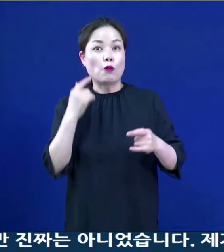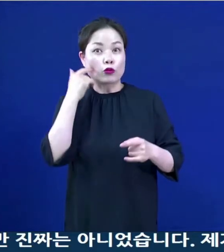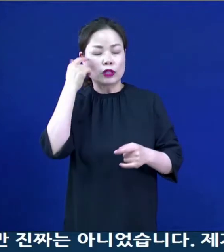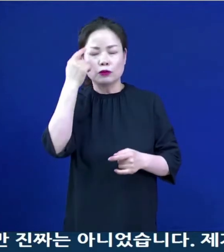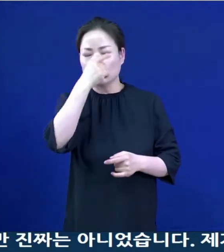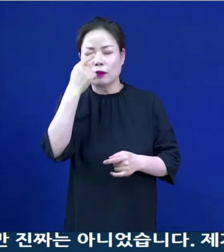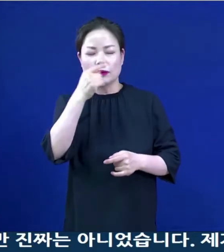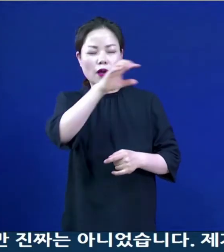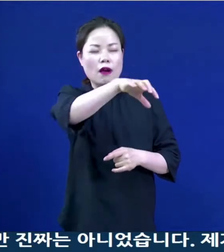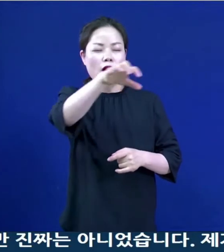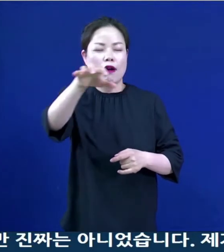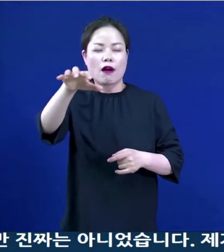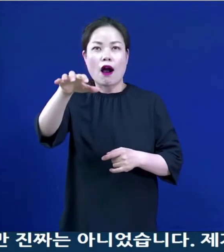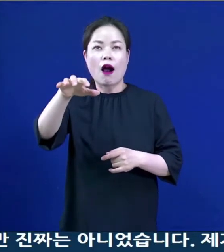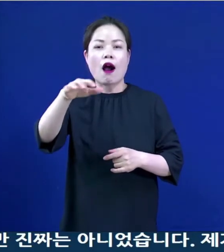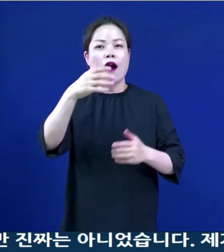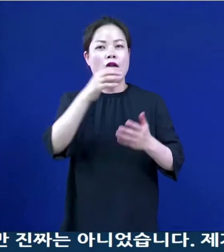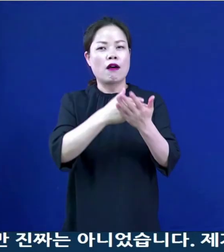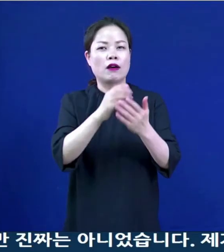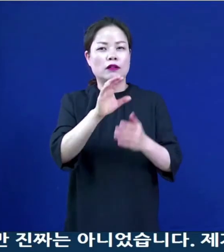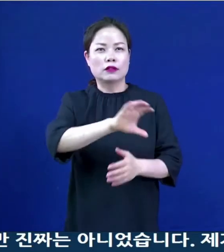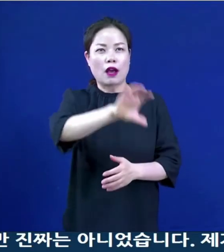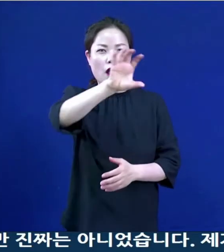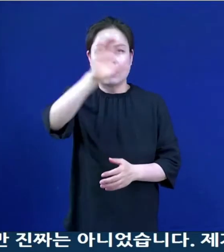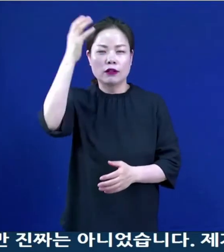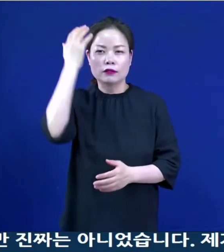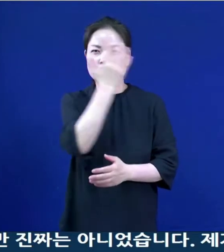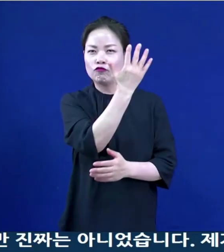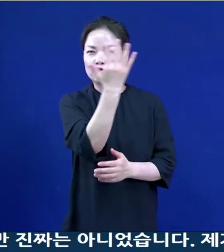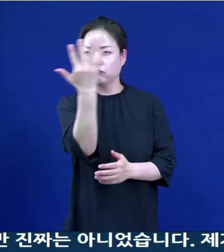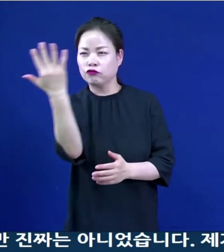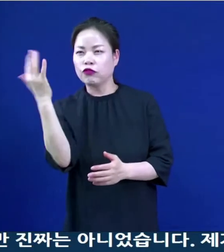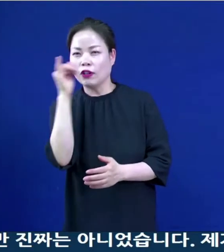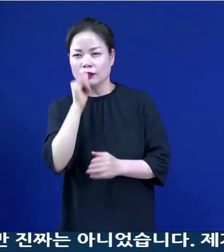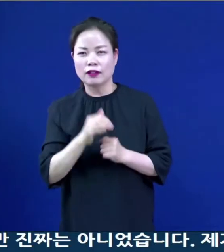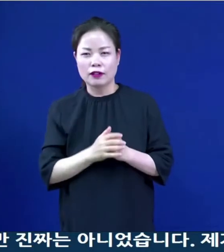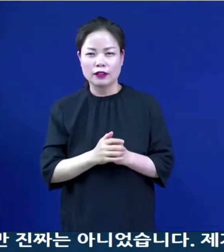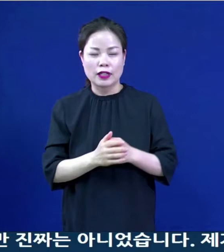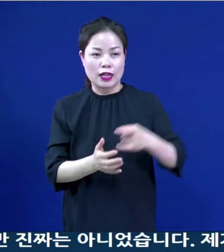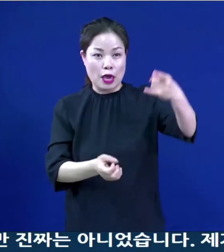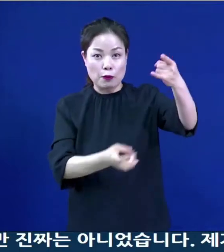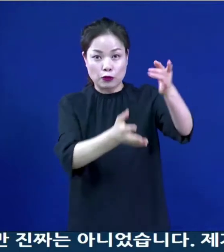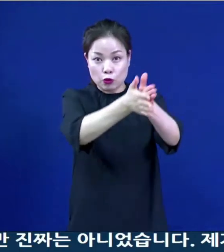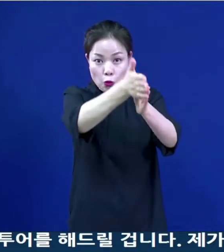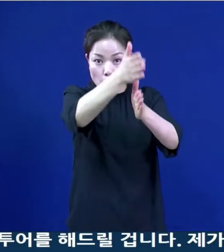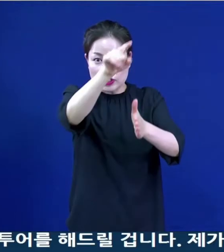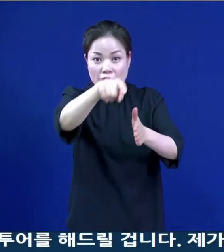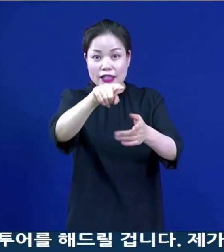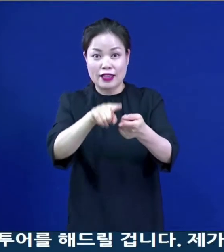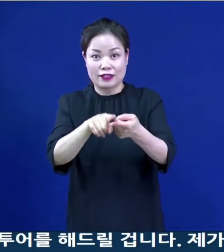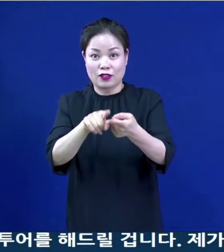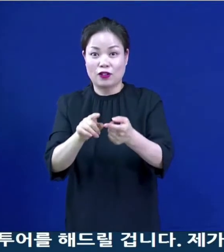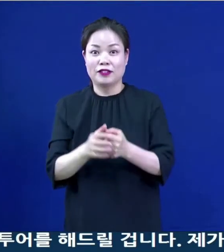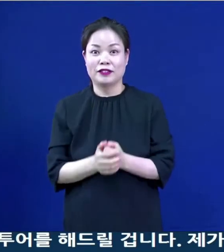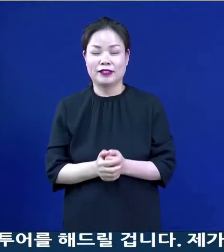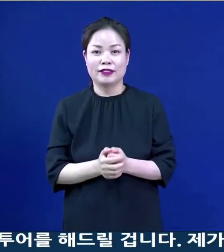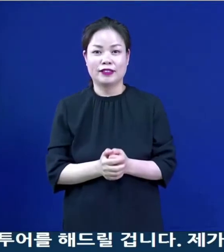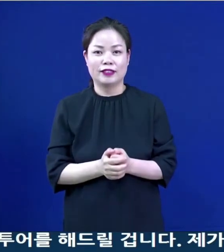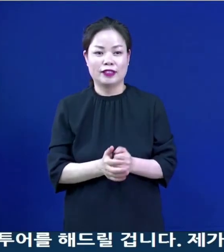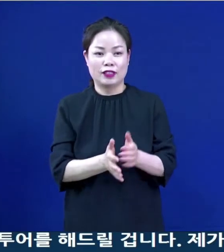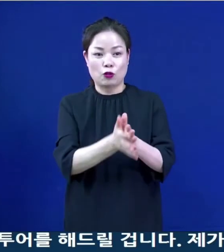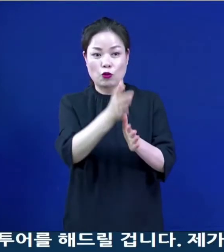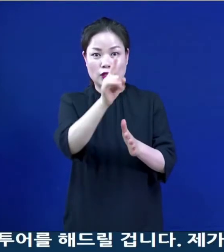이제 곳곳이 다 이렇게 기억이 나요. 근데 좀 이제 다음 주에는 이 에베소 도시에 대한 것 좀 이제 그